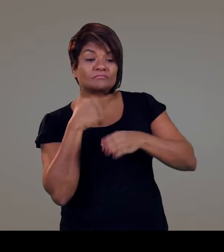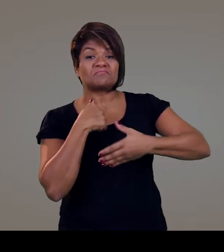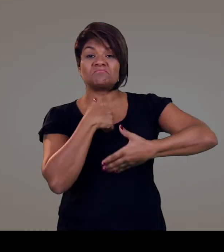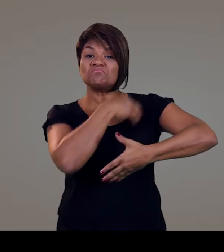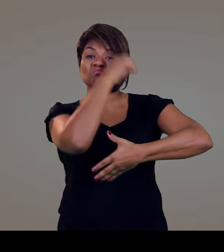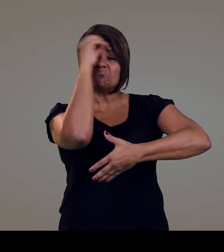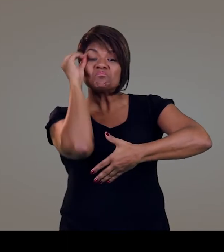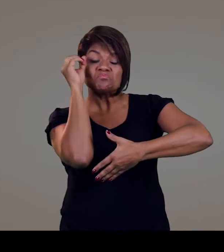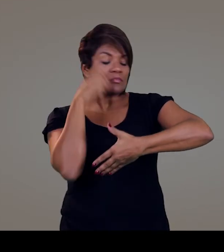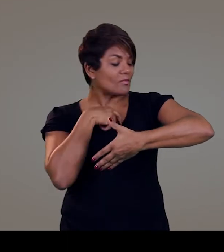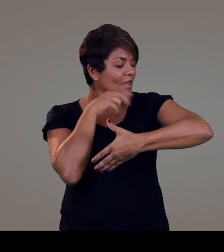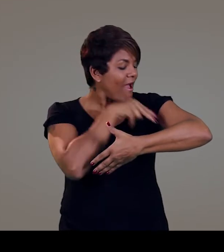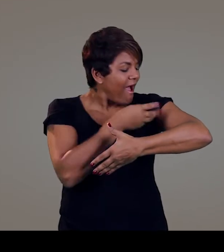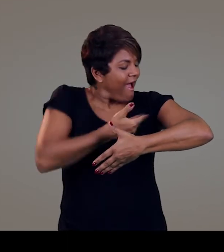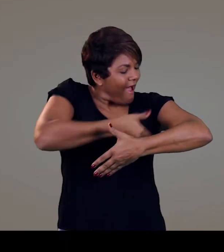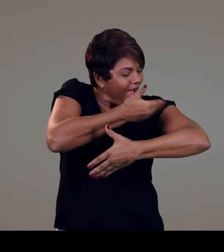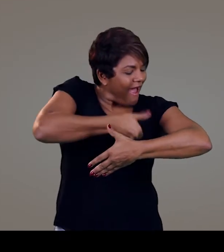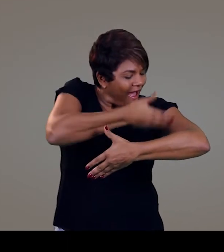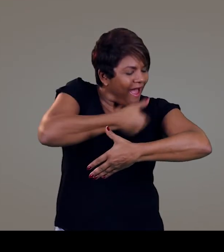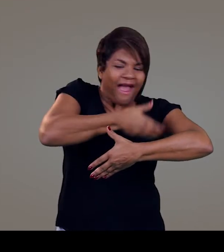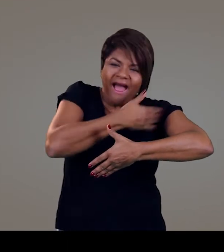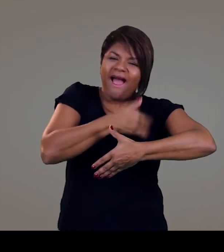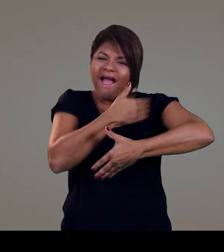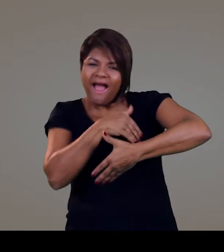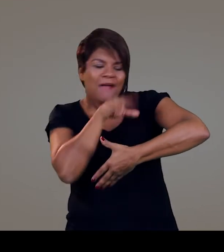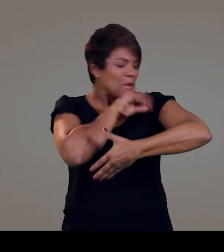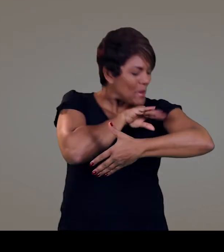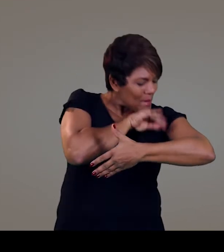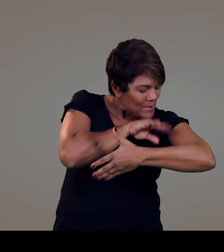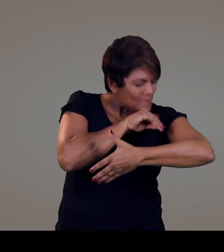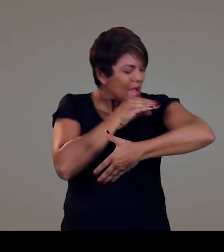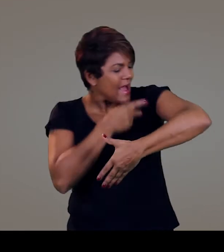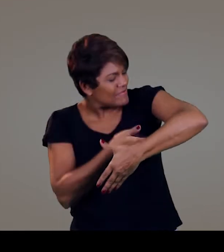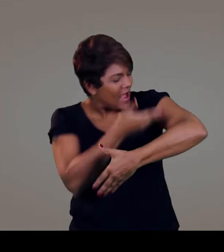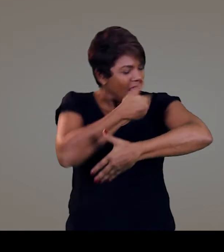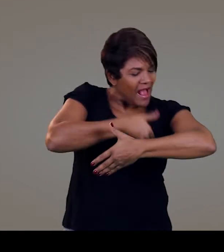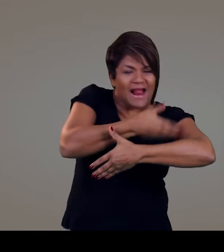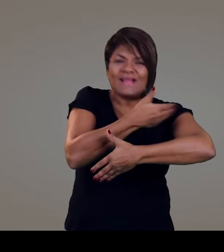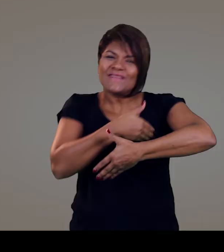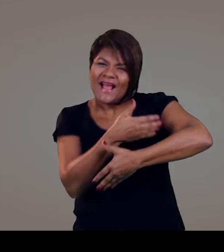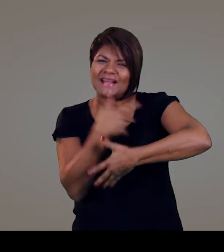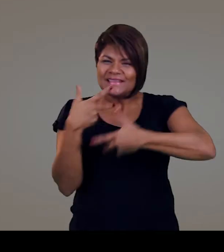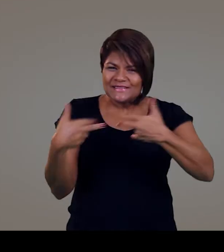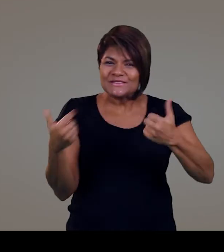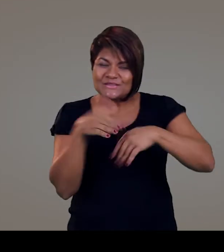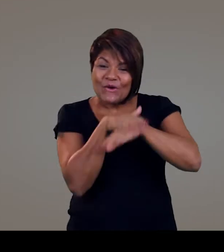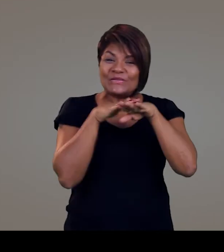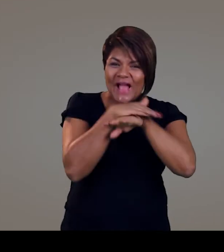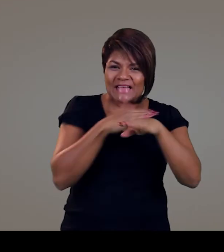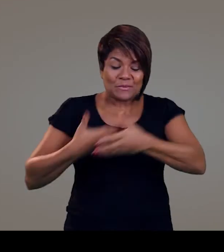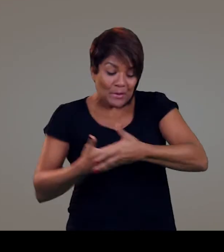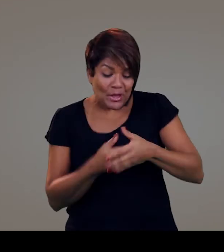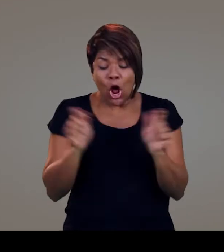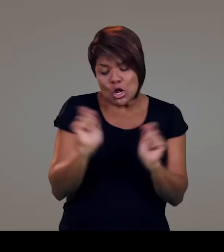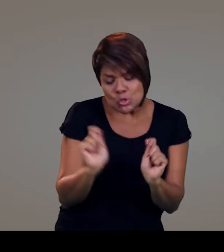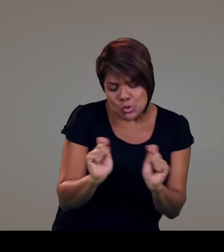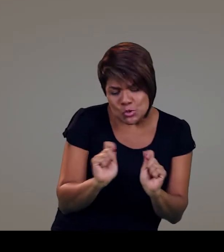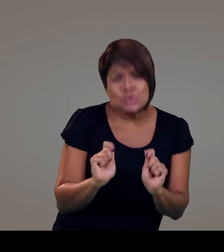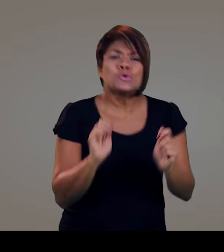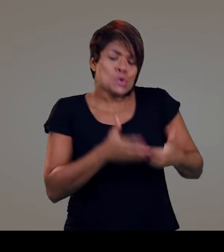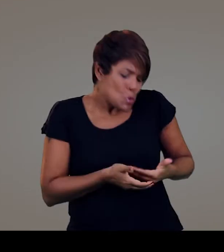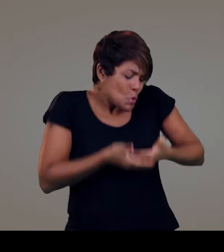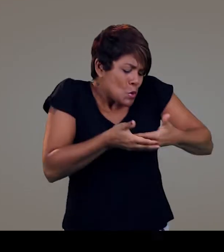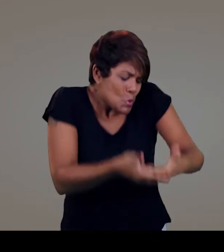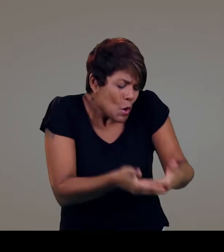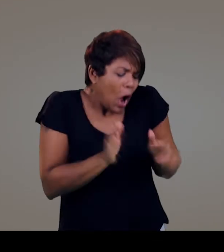créditos, né? Então, quando eu converso com o bebê, você pega uma mãe conversando com o bebê, falando com ele,